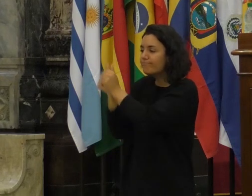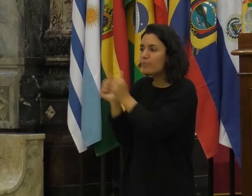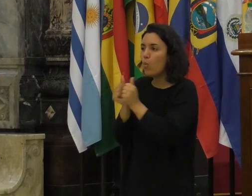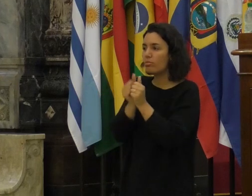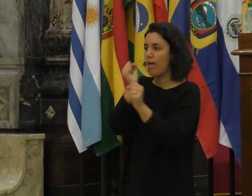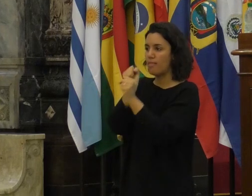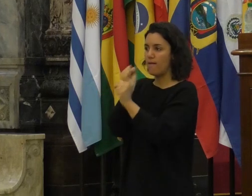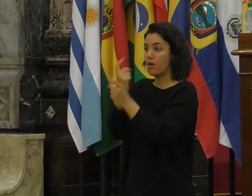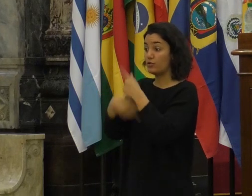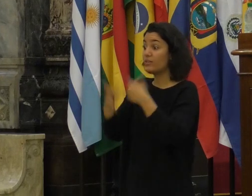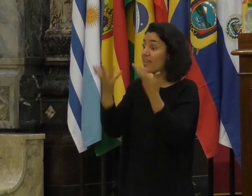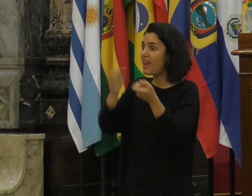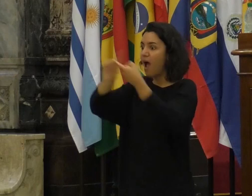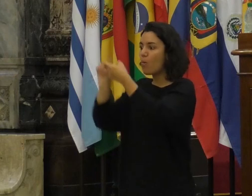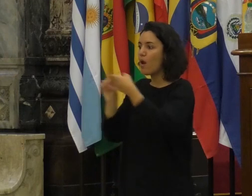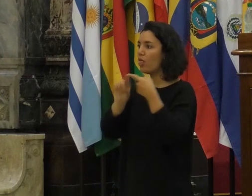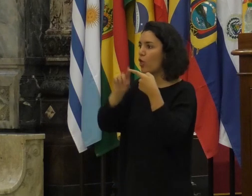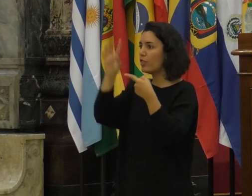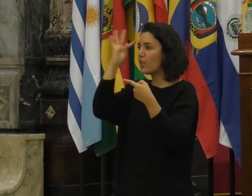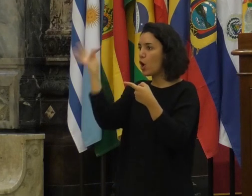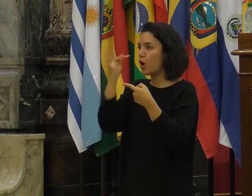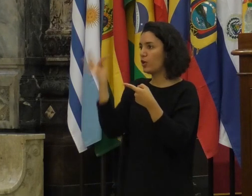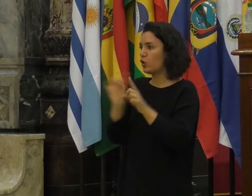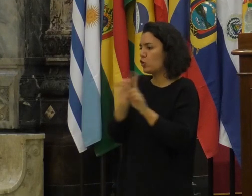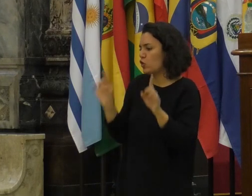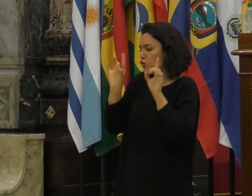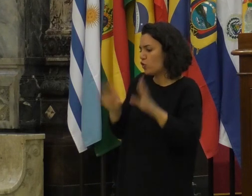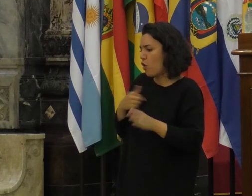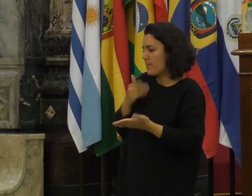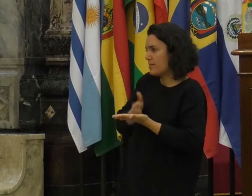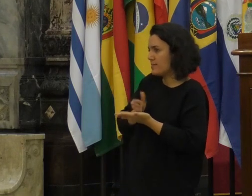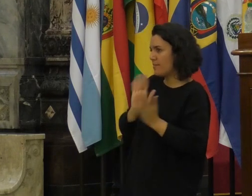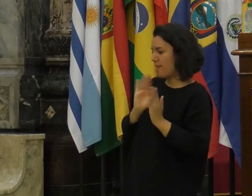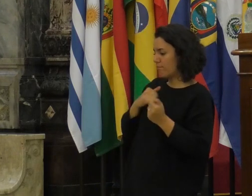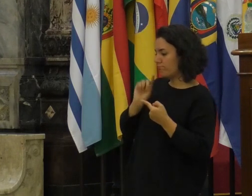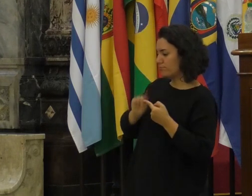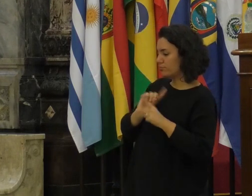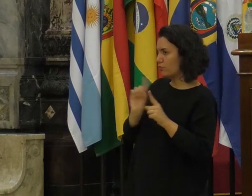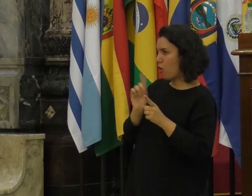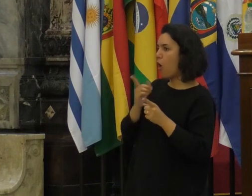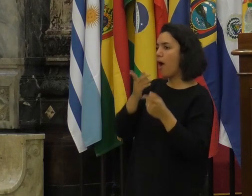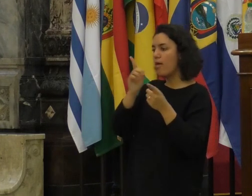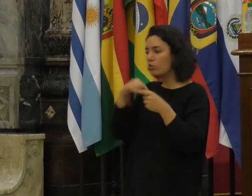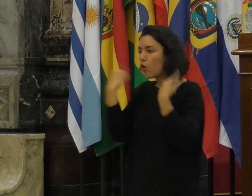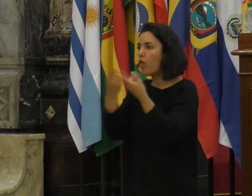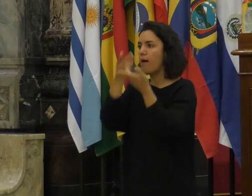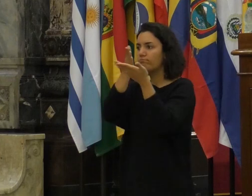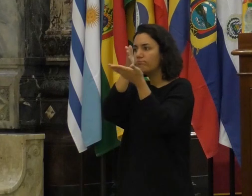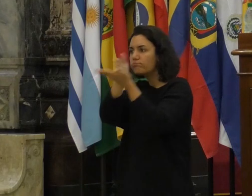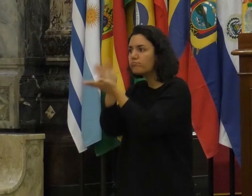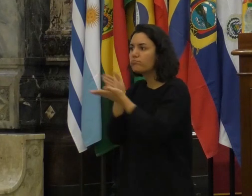generar consenso teórico más allá de que las disciplinas de origen, de modo independiente, podrían